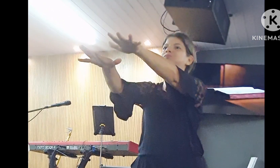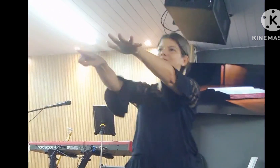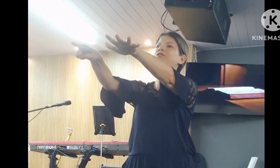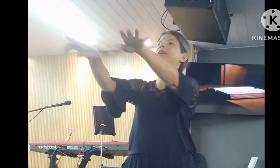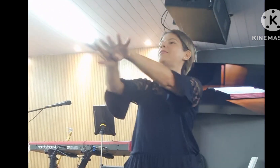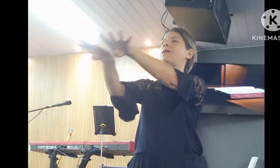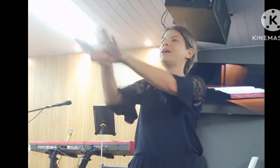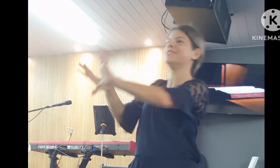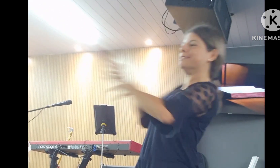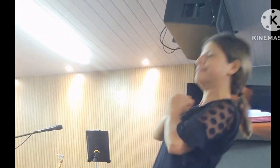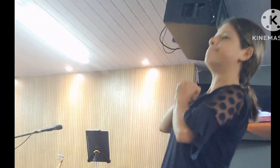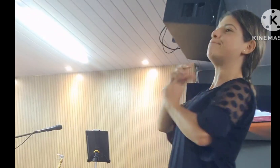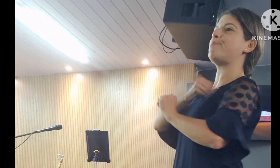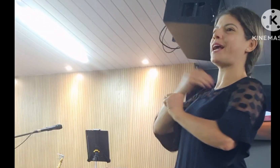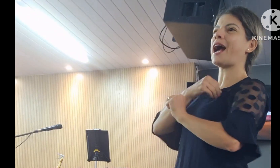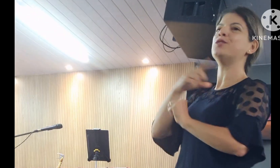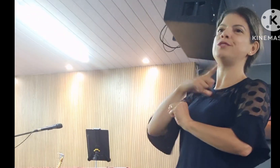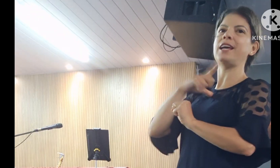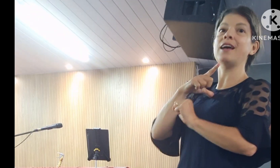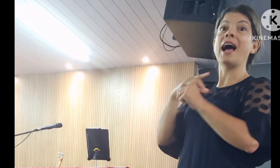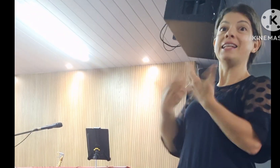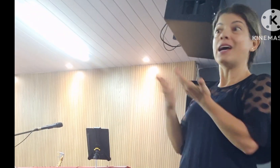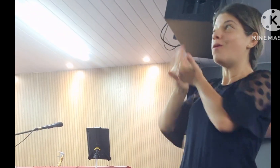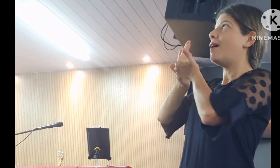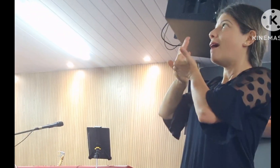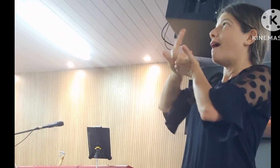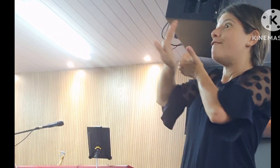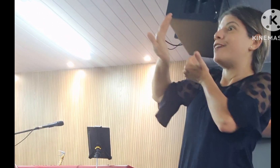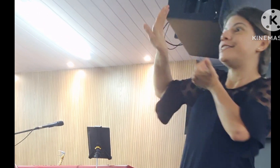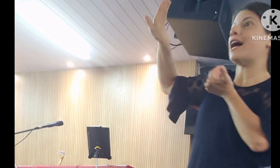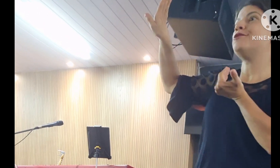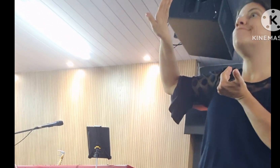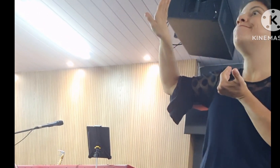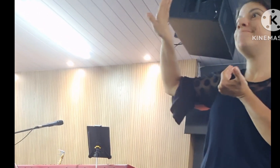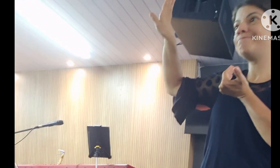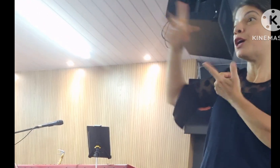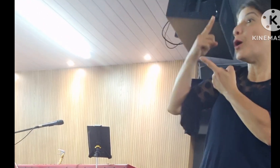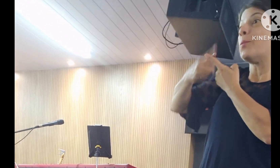distanciados de Deus, longe da presença de Deus. Não temos mais